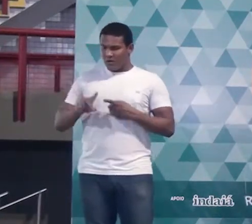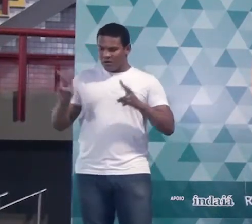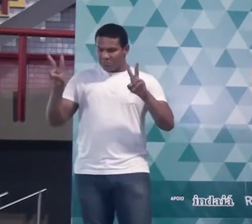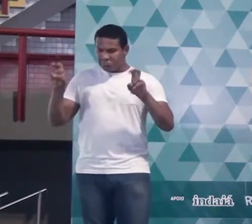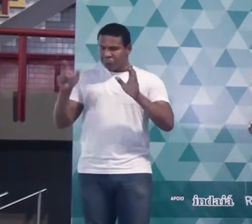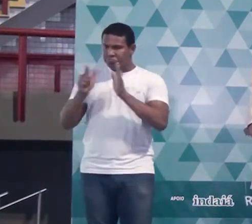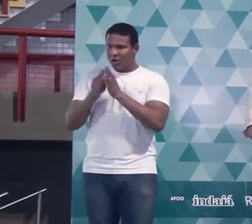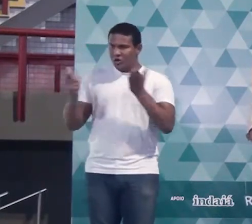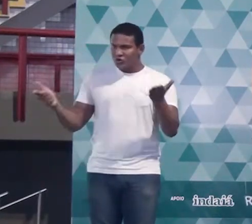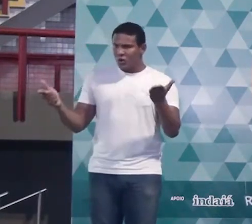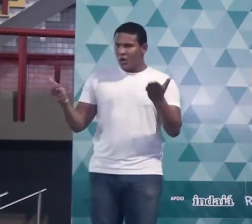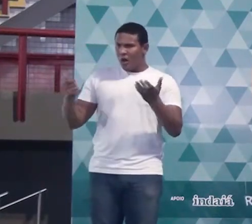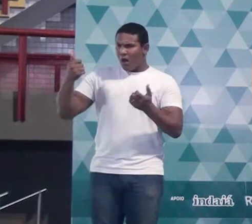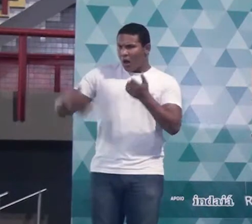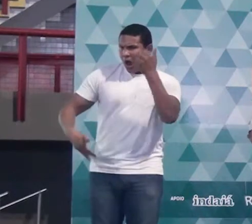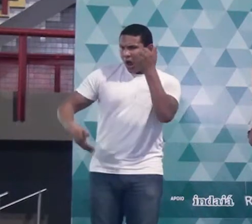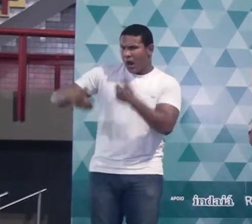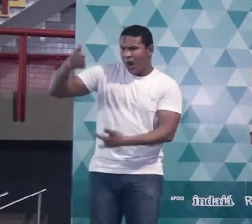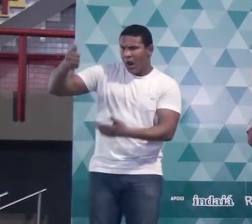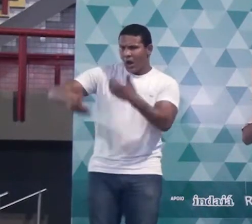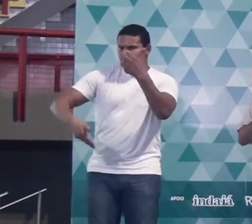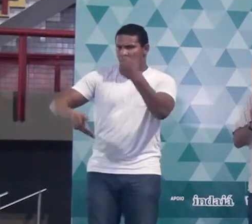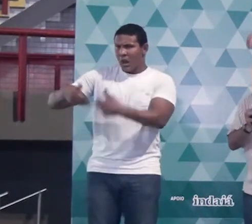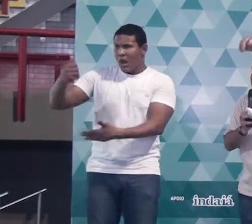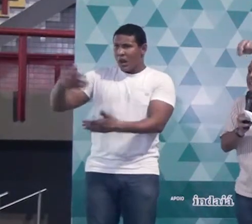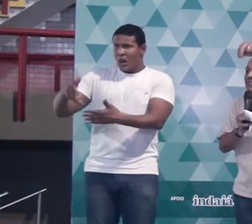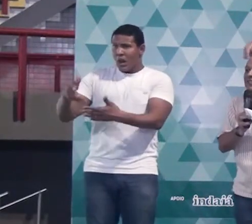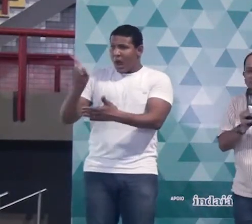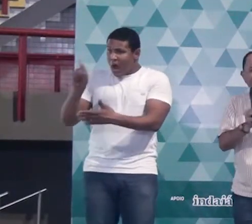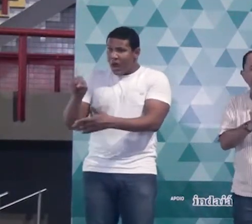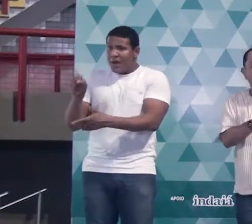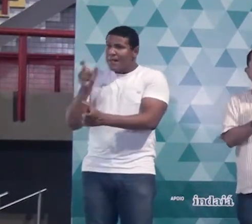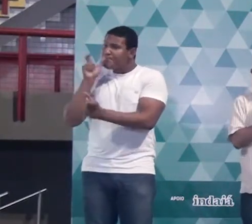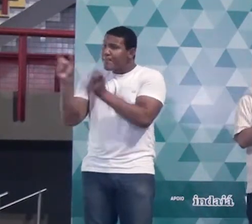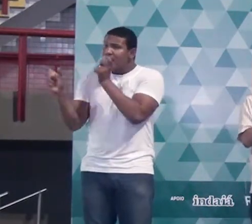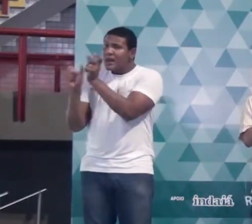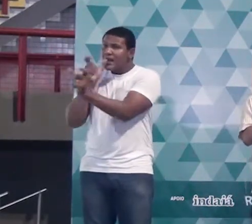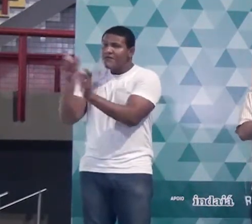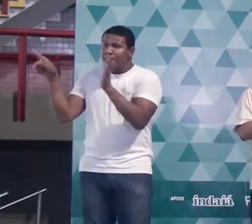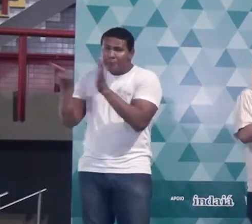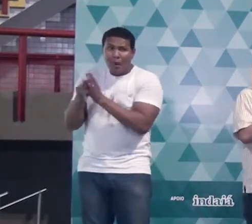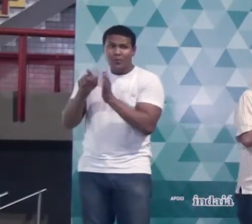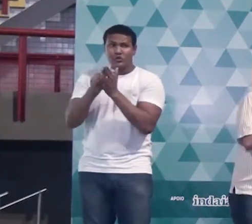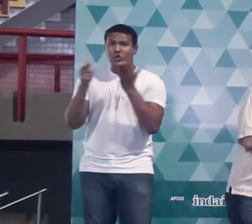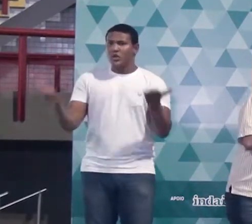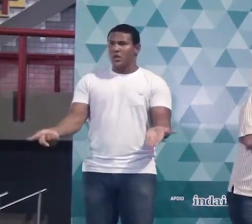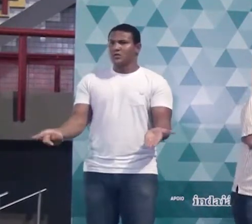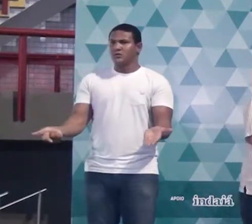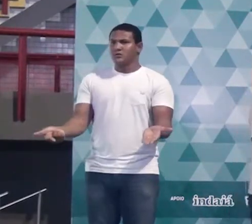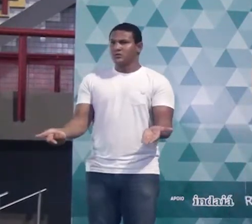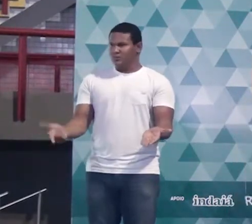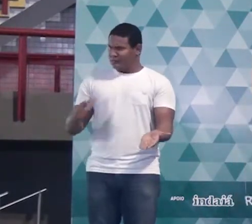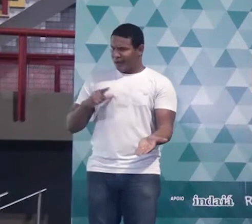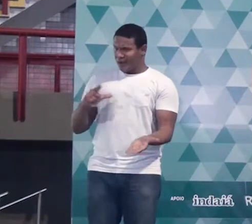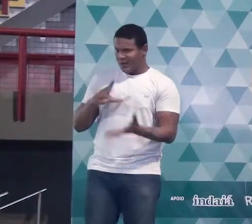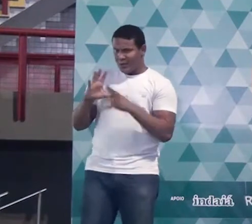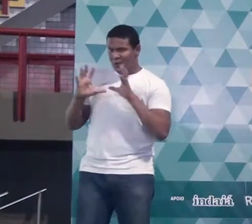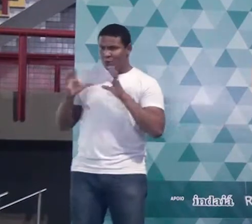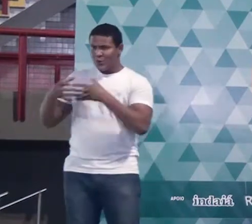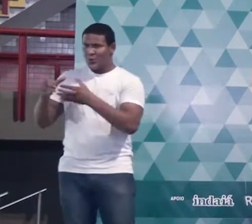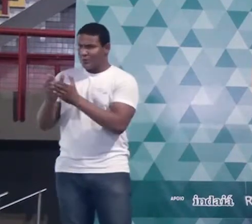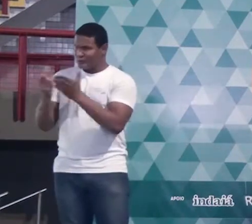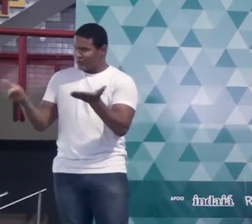jargões, um vocabulário que é típico de quem é jornalista. Tem ou não tem? Tem. Não é não?